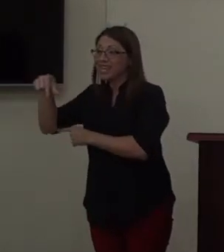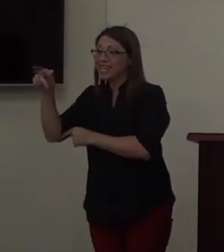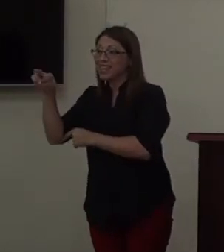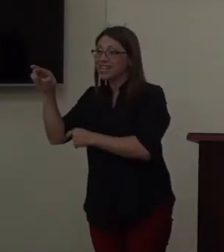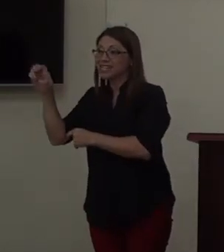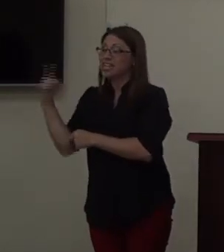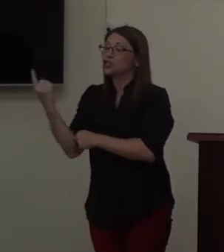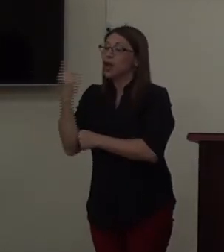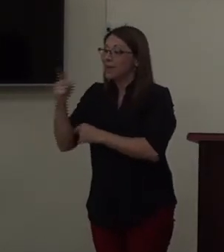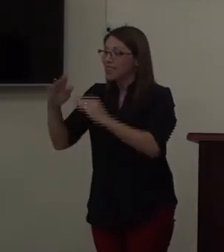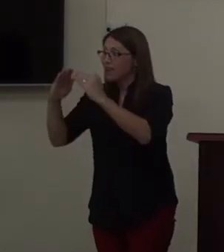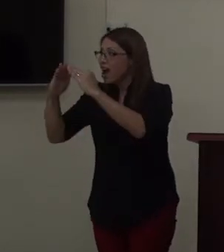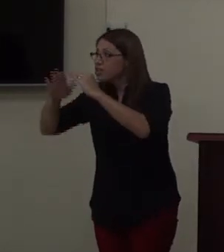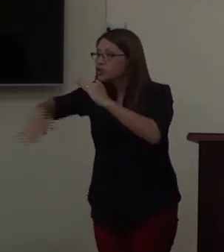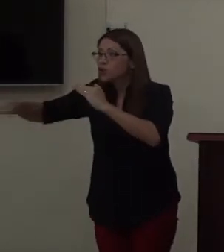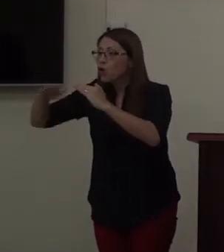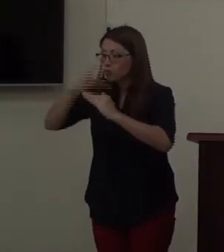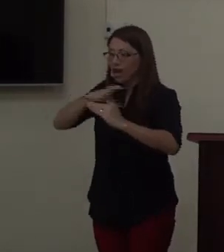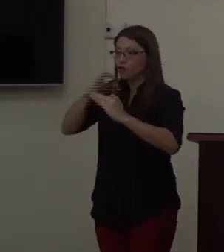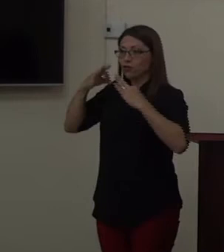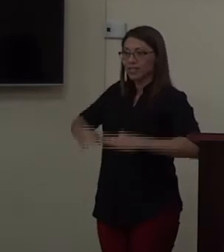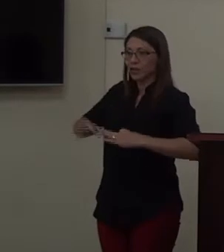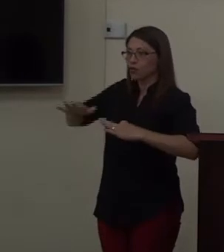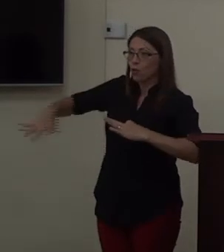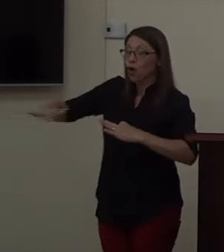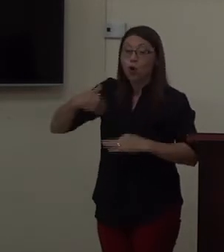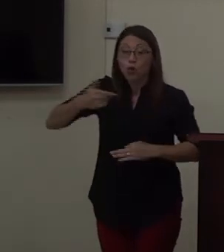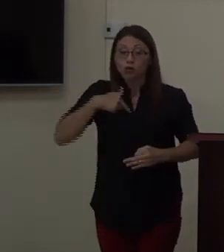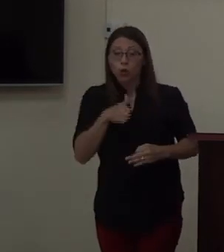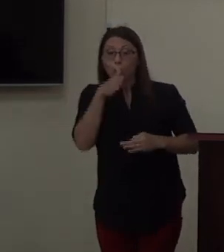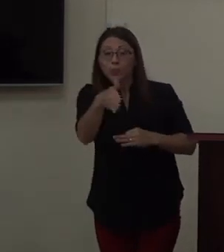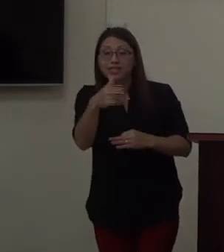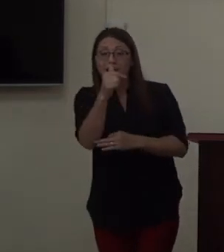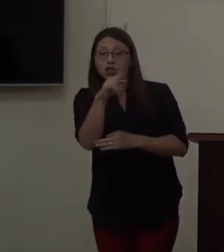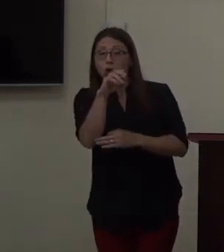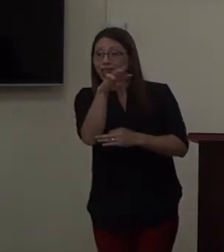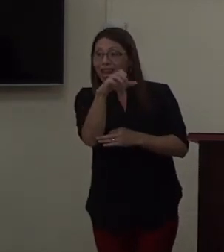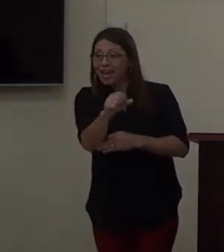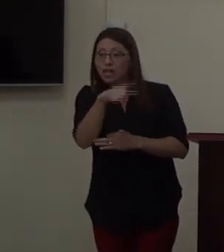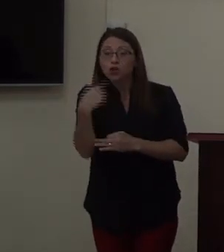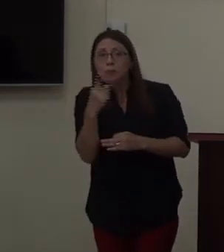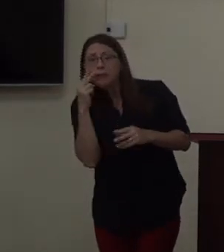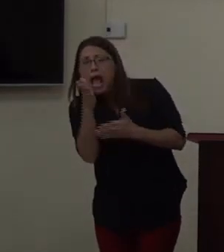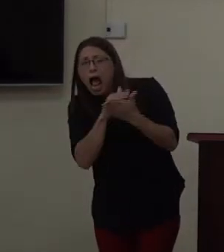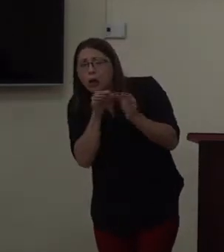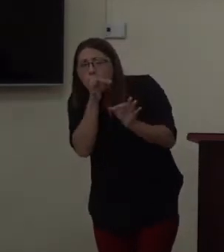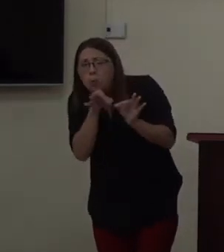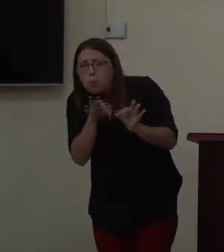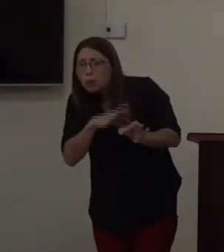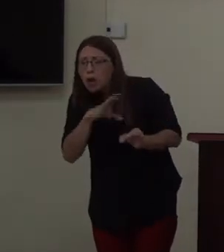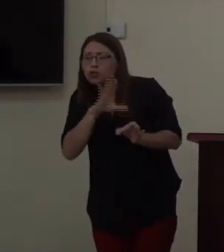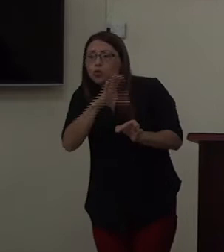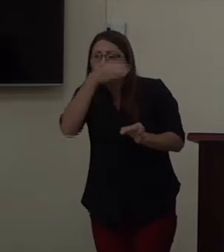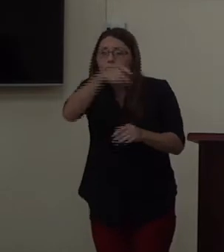los rasgos físicos y la artesanía. Cuando visité a los cholotegas en Mantambú, solo encontré un otro vestigio de su cultura, pero ellos han perdido su propia lengua y